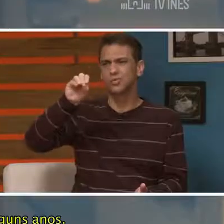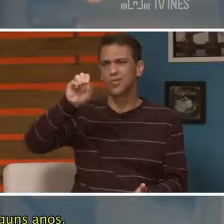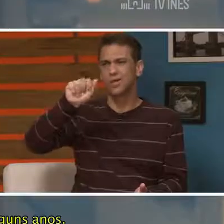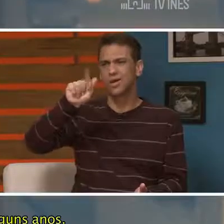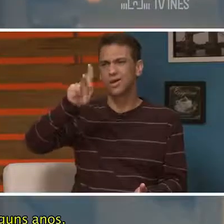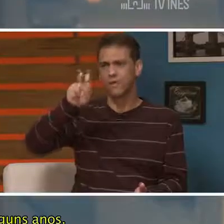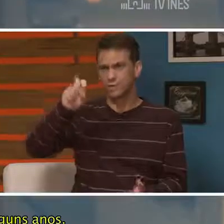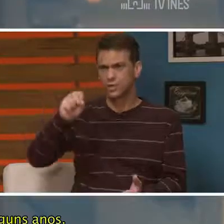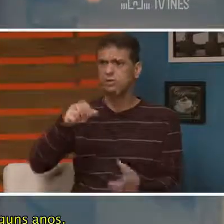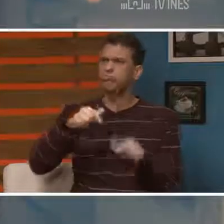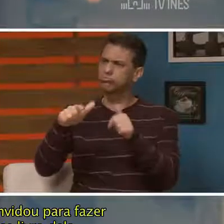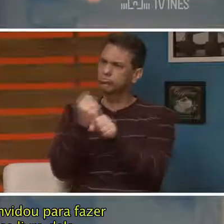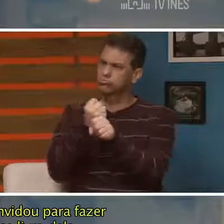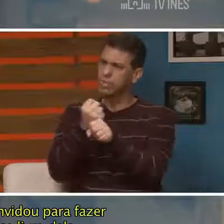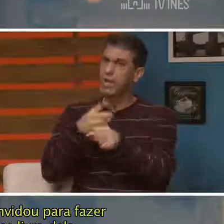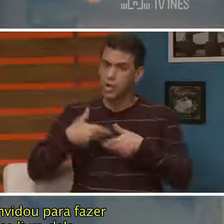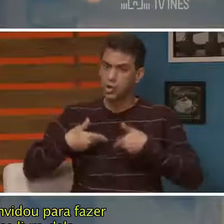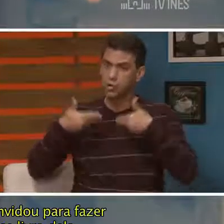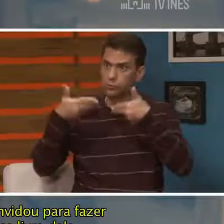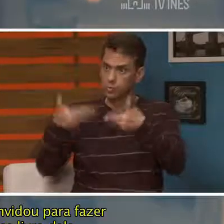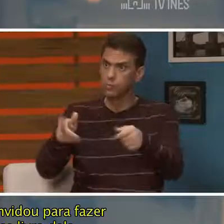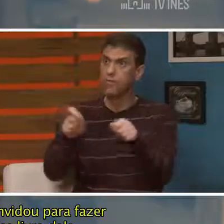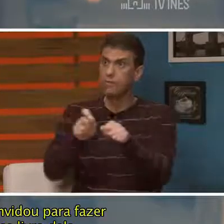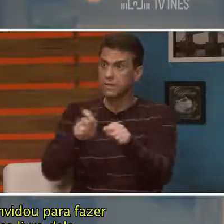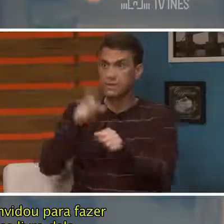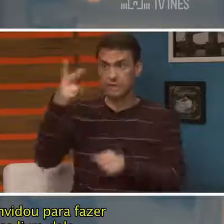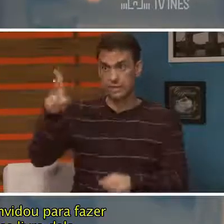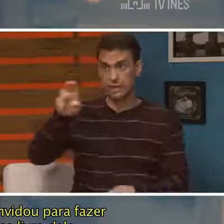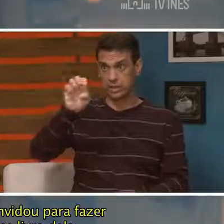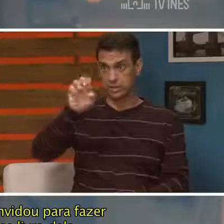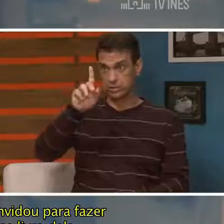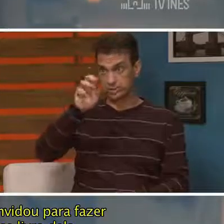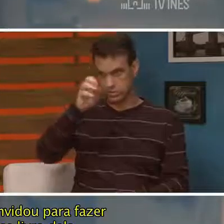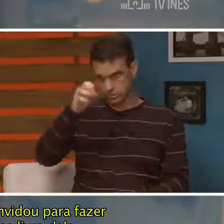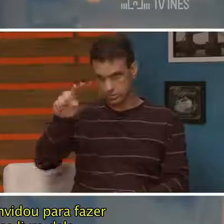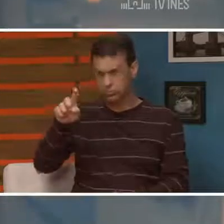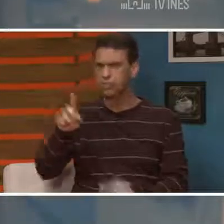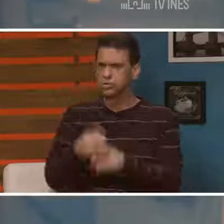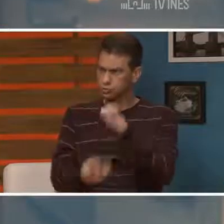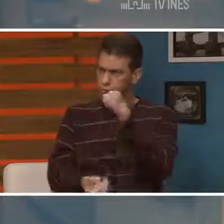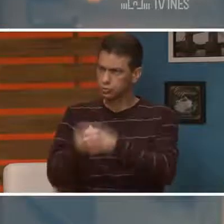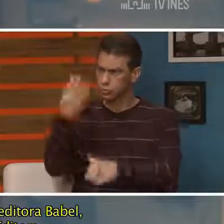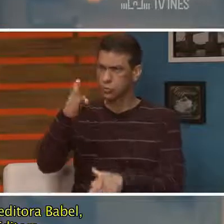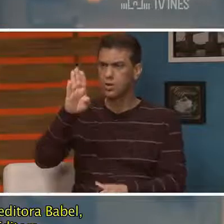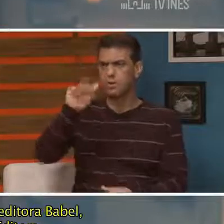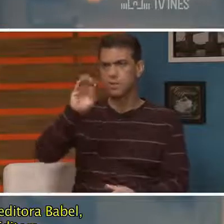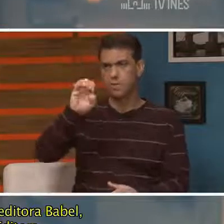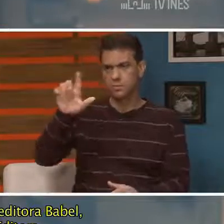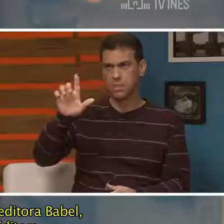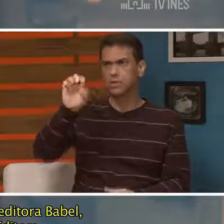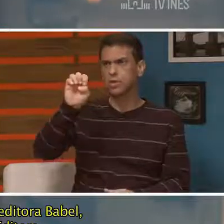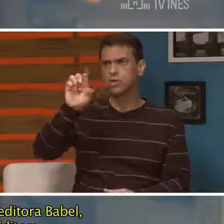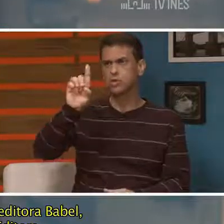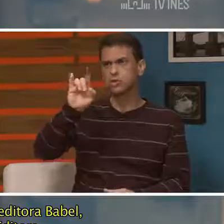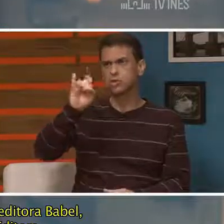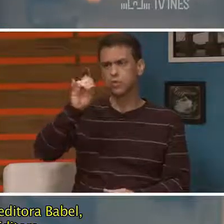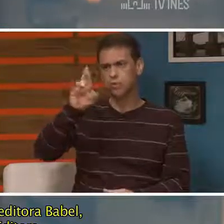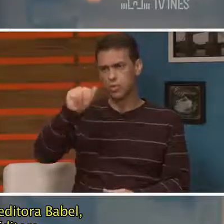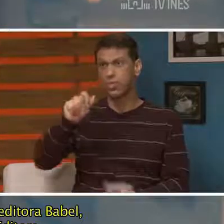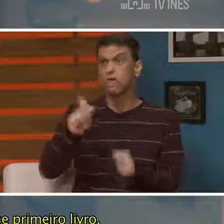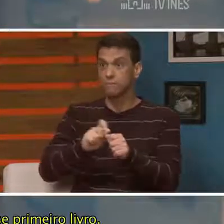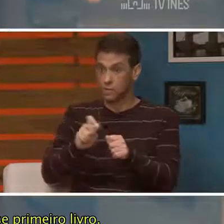Alves durante alguns anos, então ela me convidou para fazer a edição desse livro dela. Então fundamos a editora